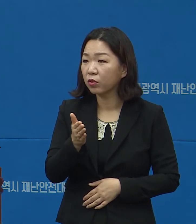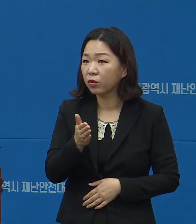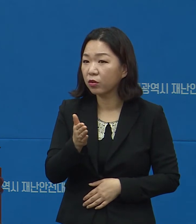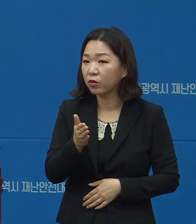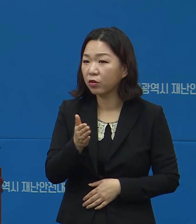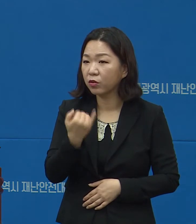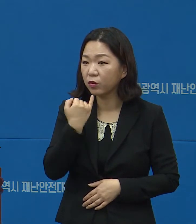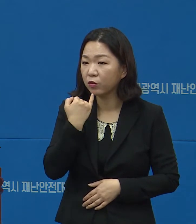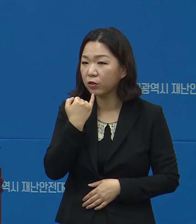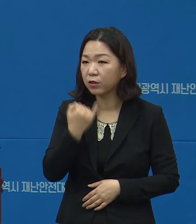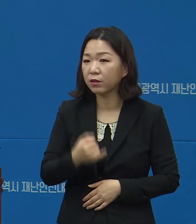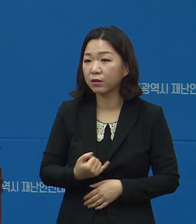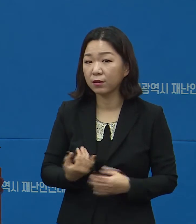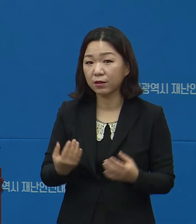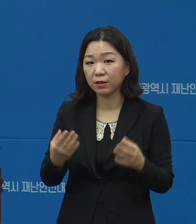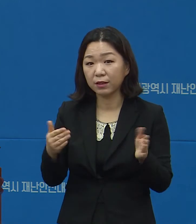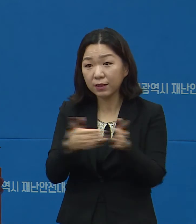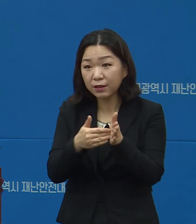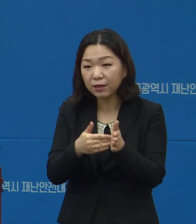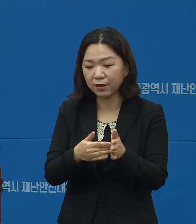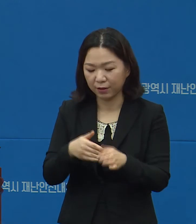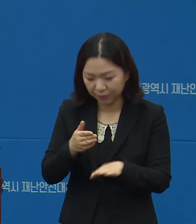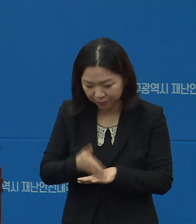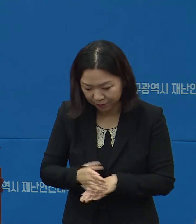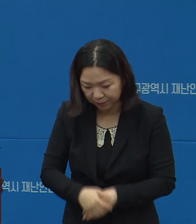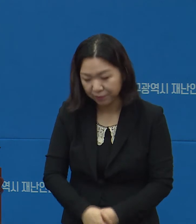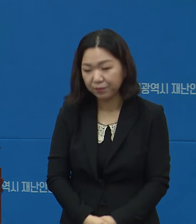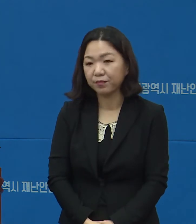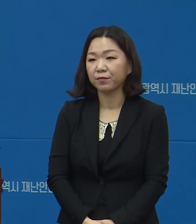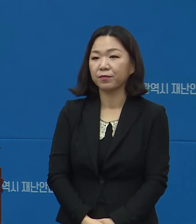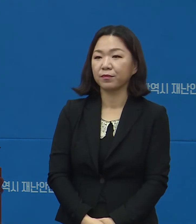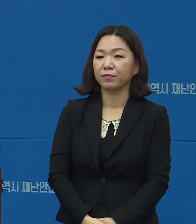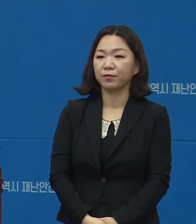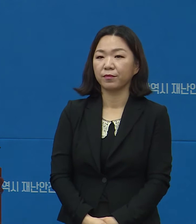있습니다. 그만하시겠습니까? 예.